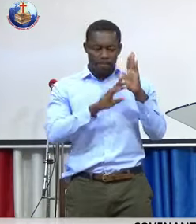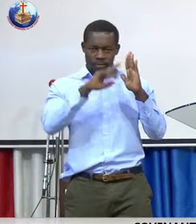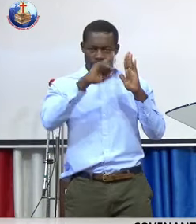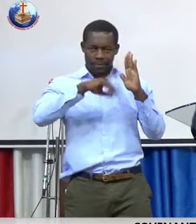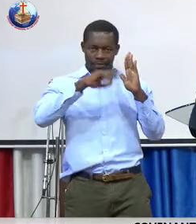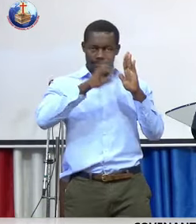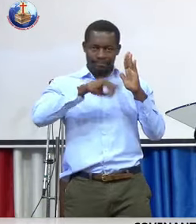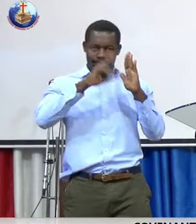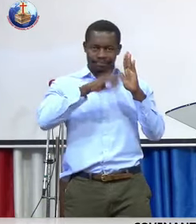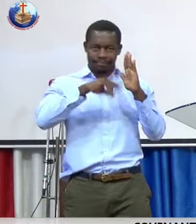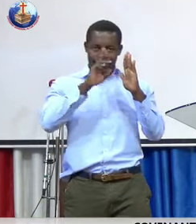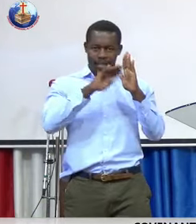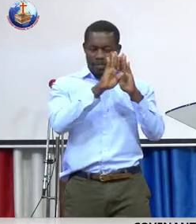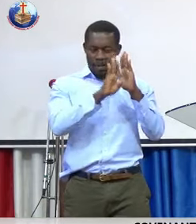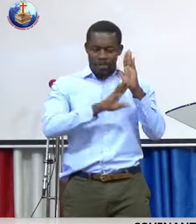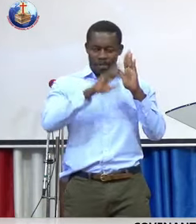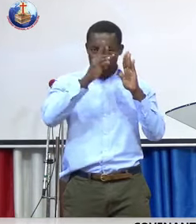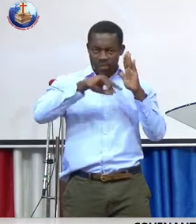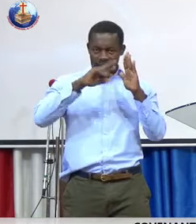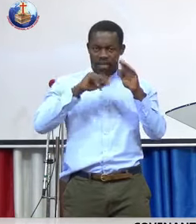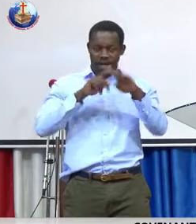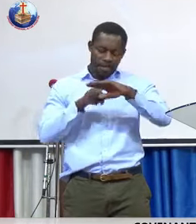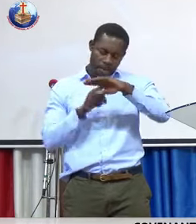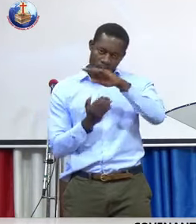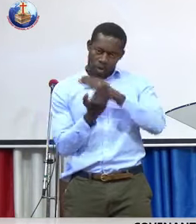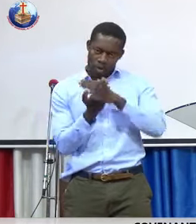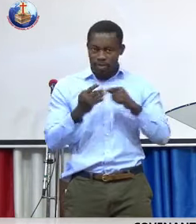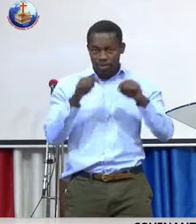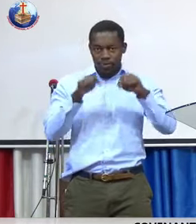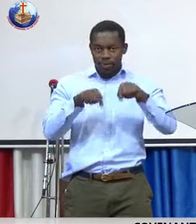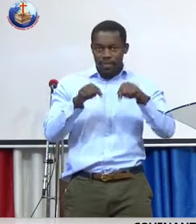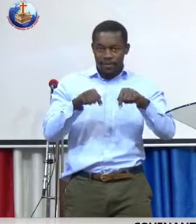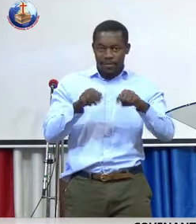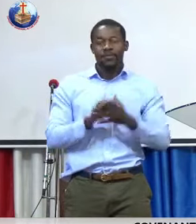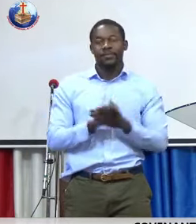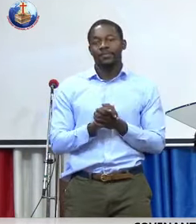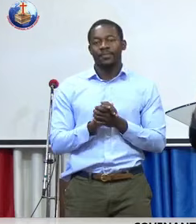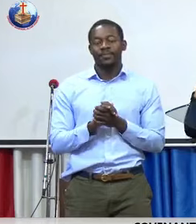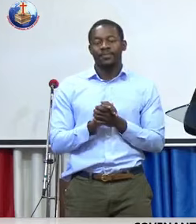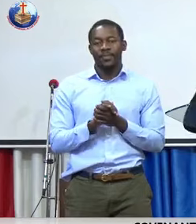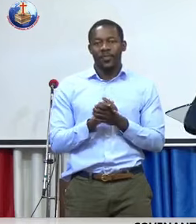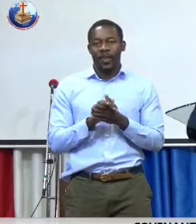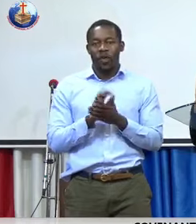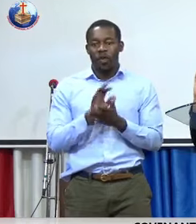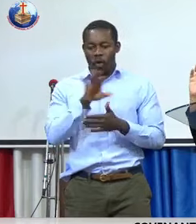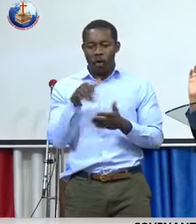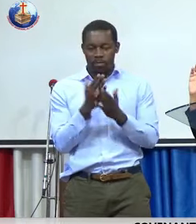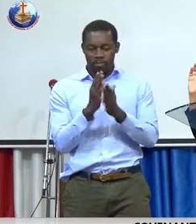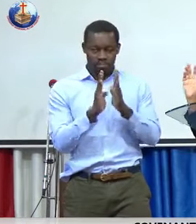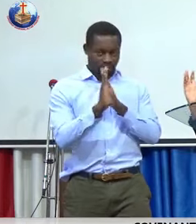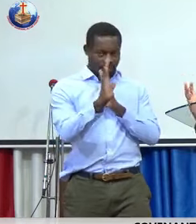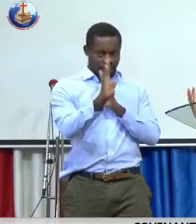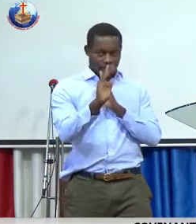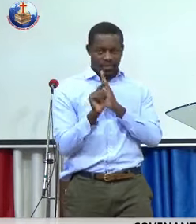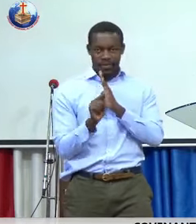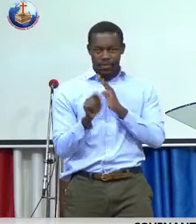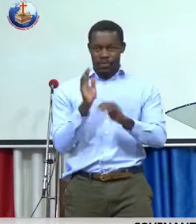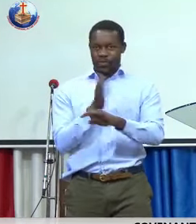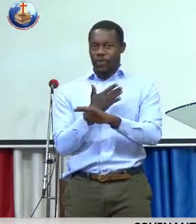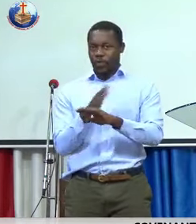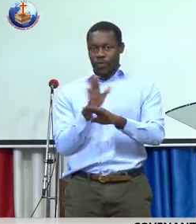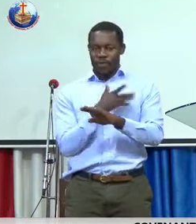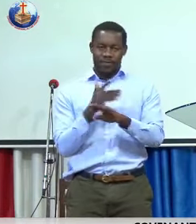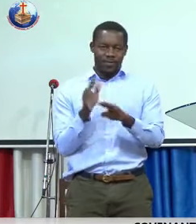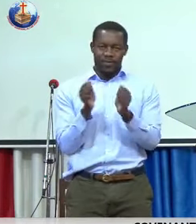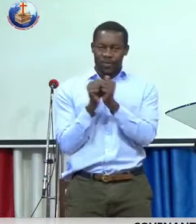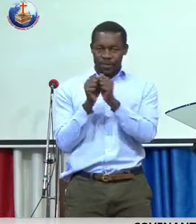or the scriptures we are going to read this morning, na maandiko ambayo tunaenda kusoma asubuhi ya leo, they are in line with that particular song.